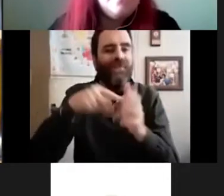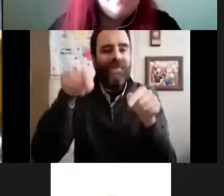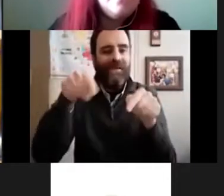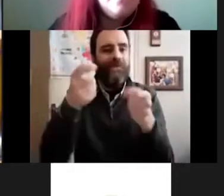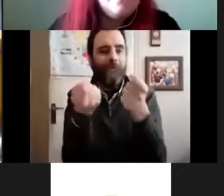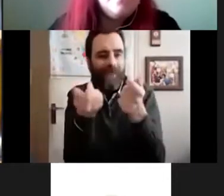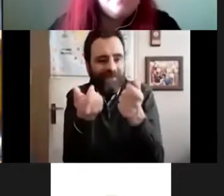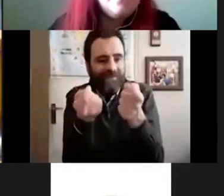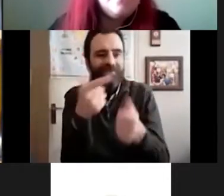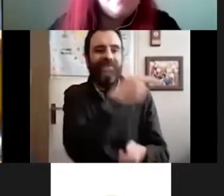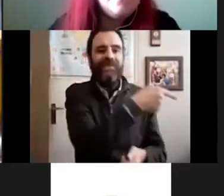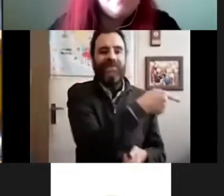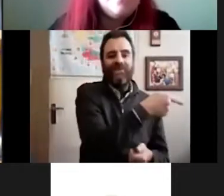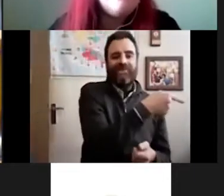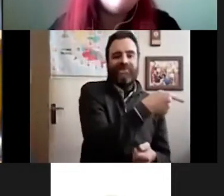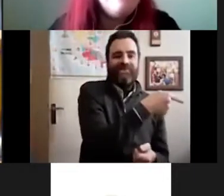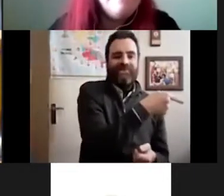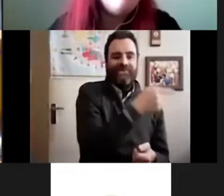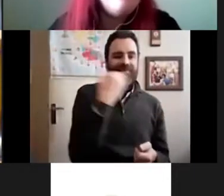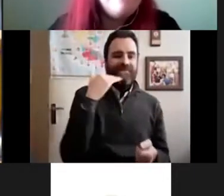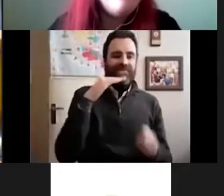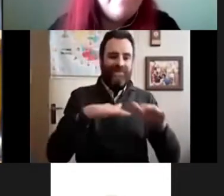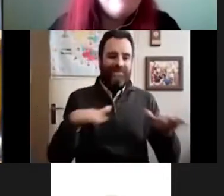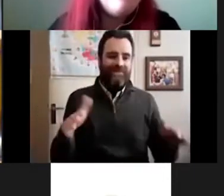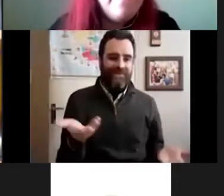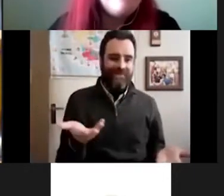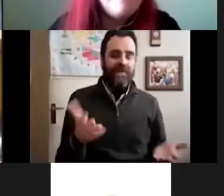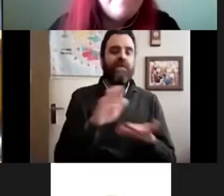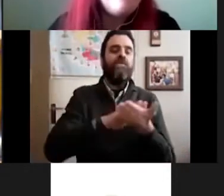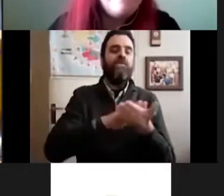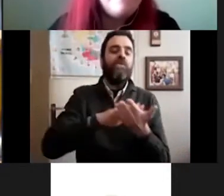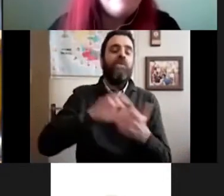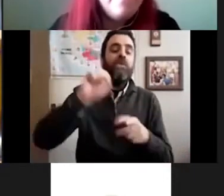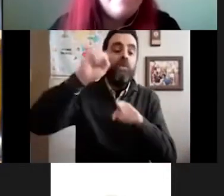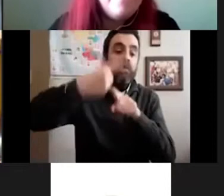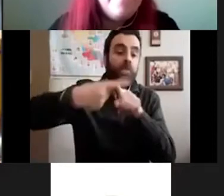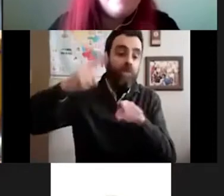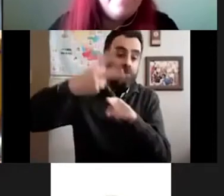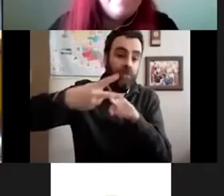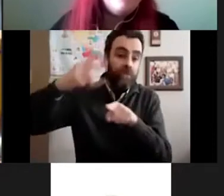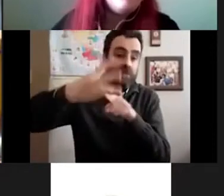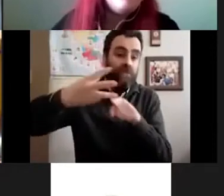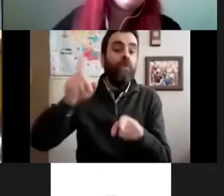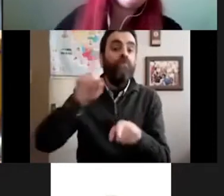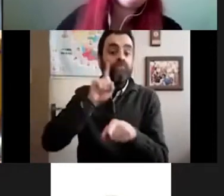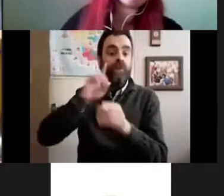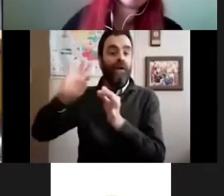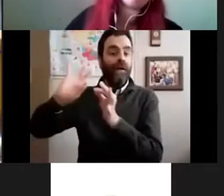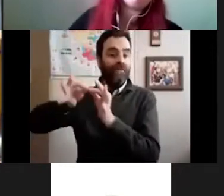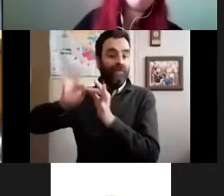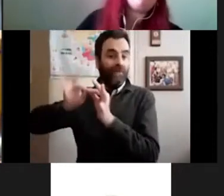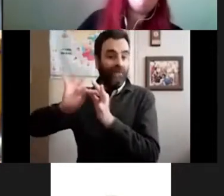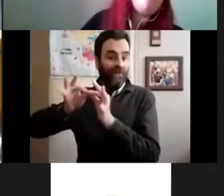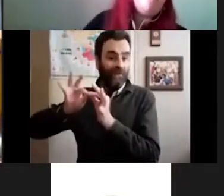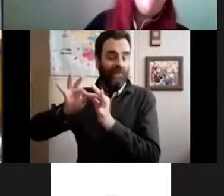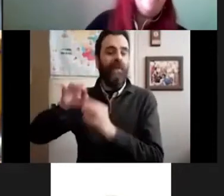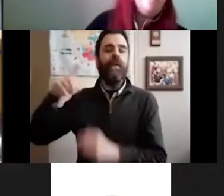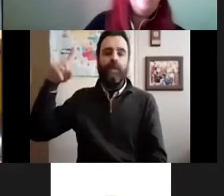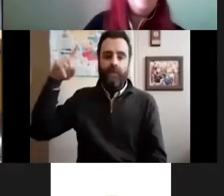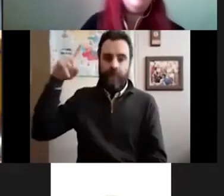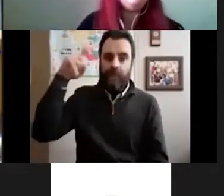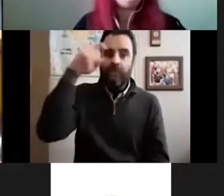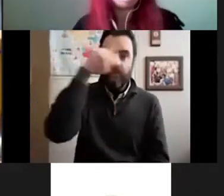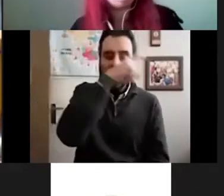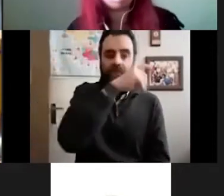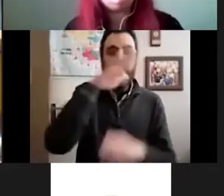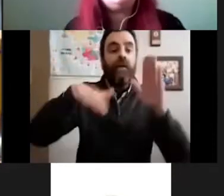se entrecorta. Ese es un problema similar a los que ocurren también en la realidad con los más niños. Por ejemplo, en primero medio, segundo